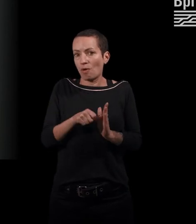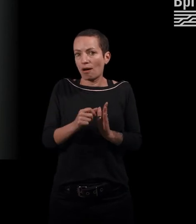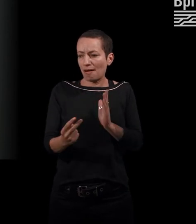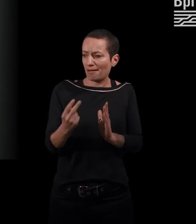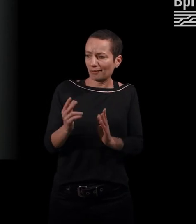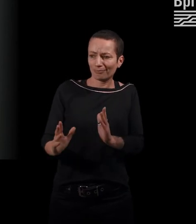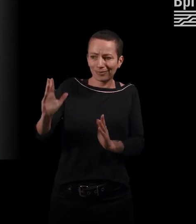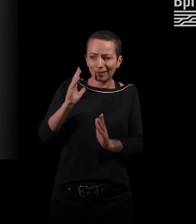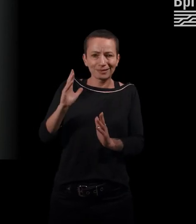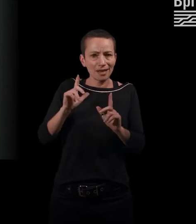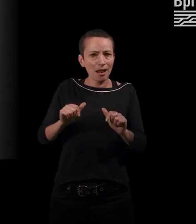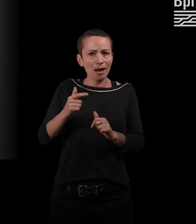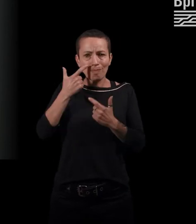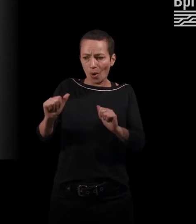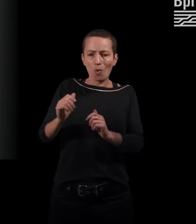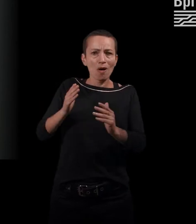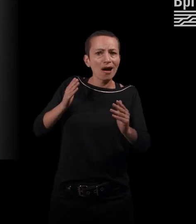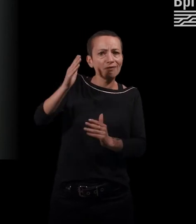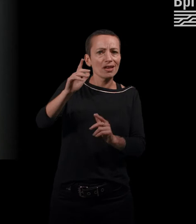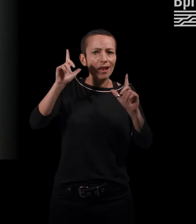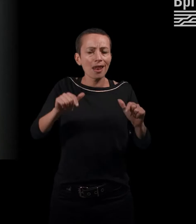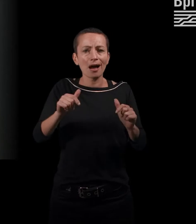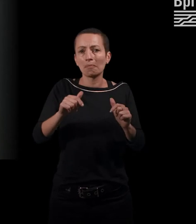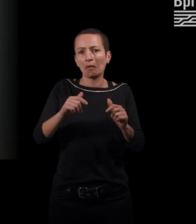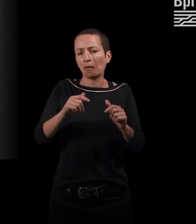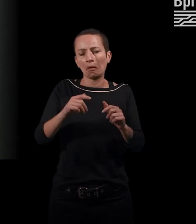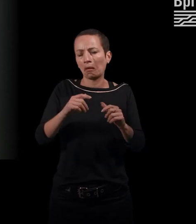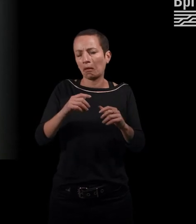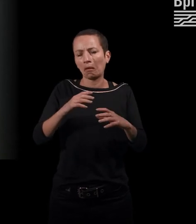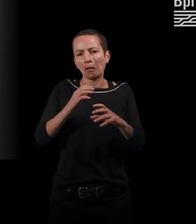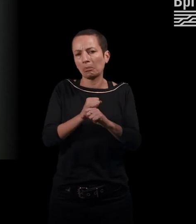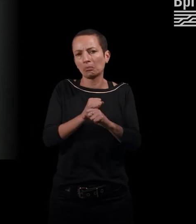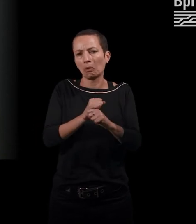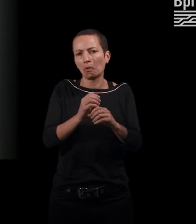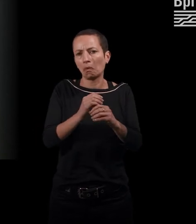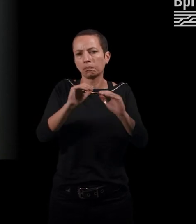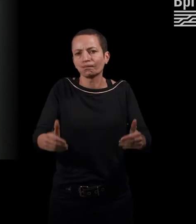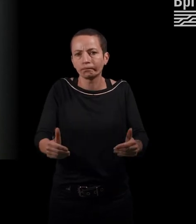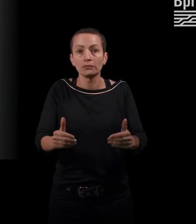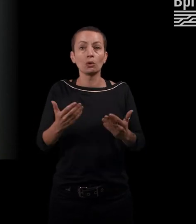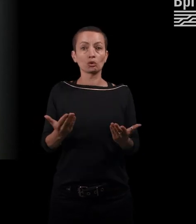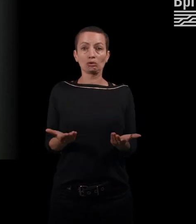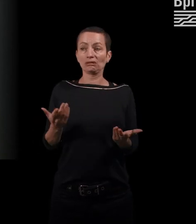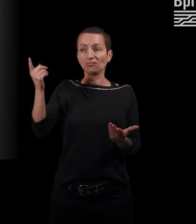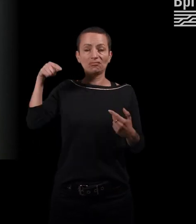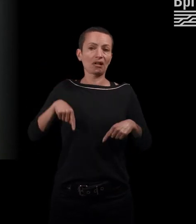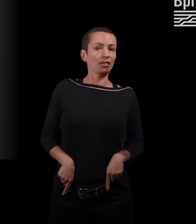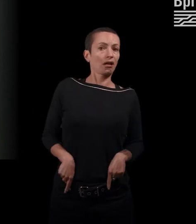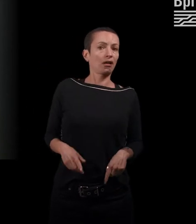passé et un avenir qui s'est très vite refermé, et aujourd'hui l'état